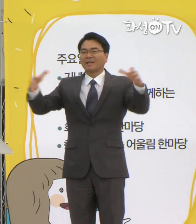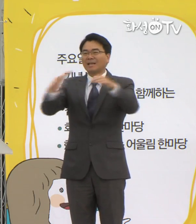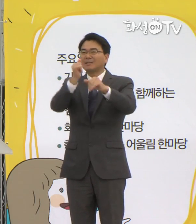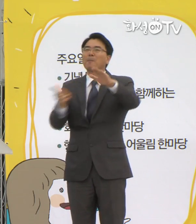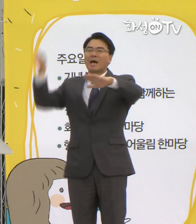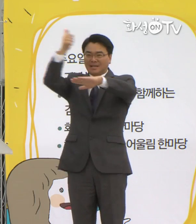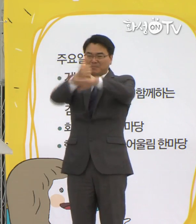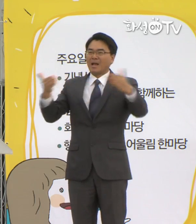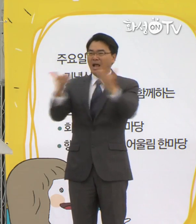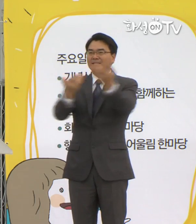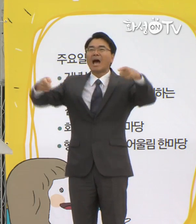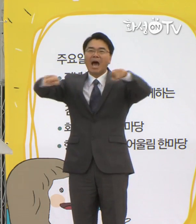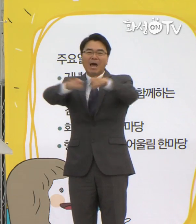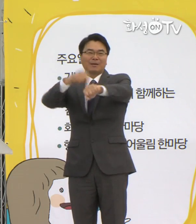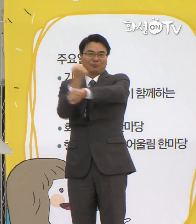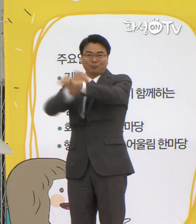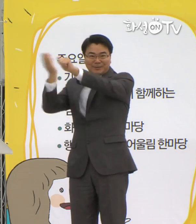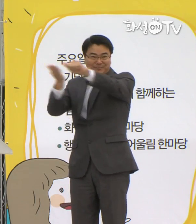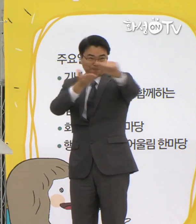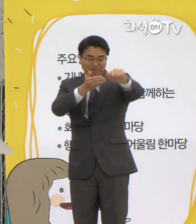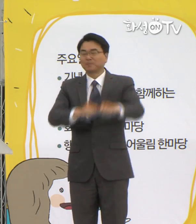자리를 빛내주시기 바랍니다.